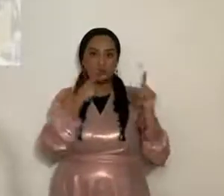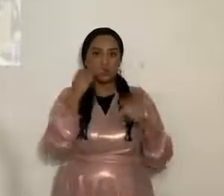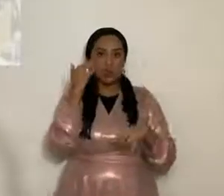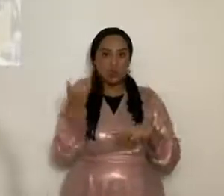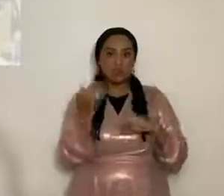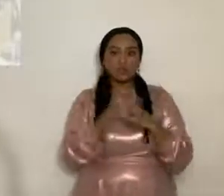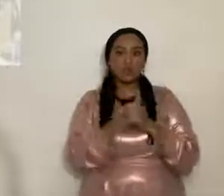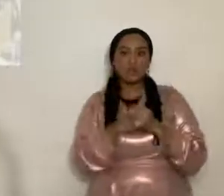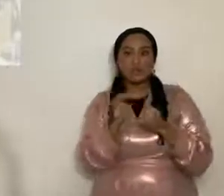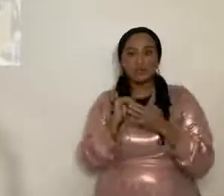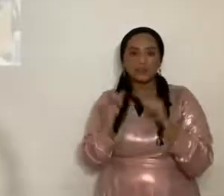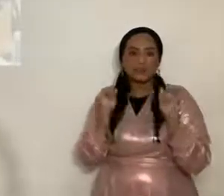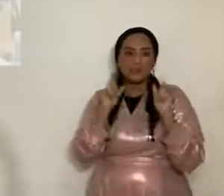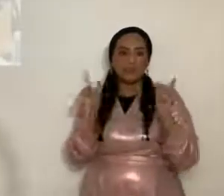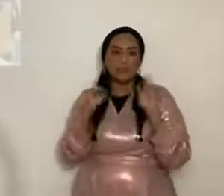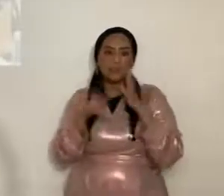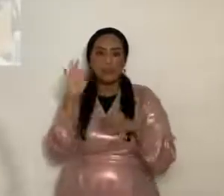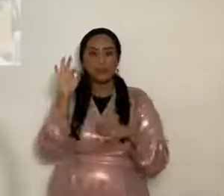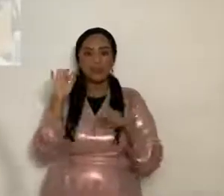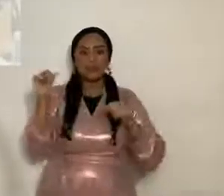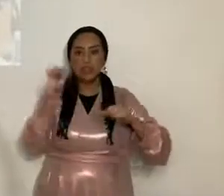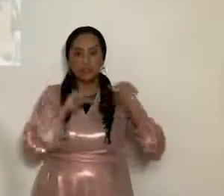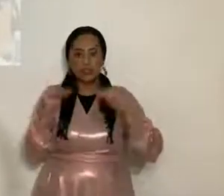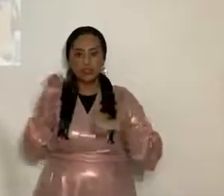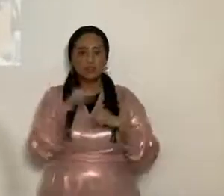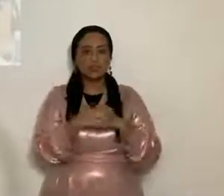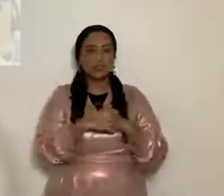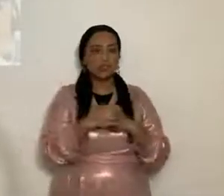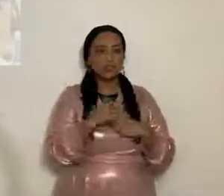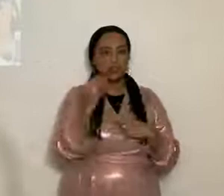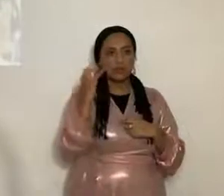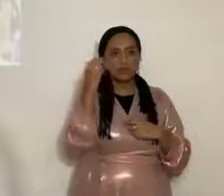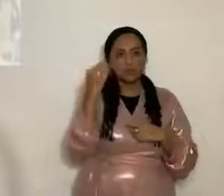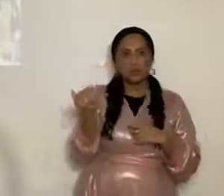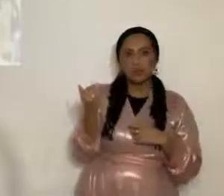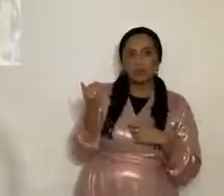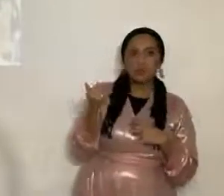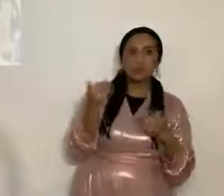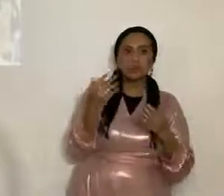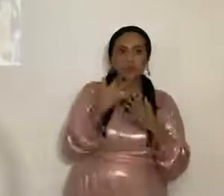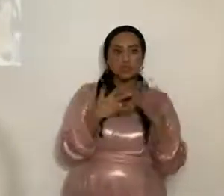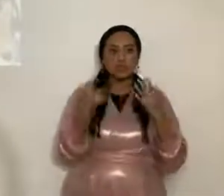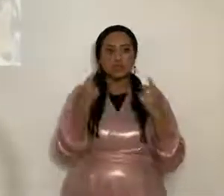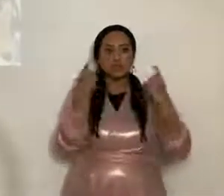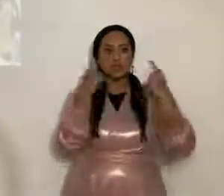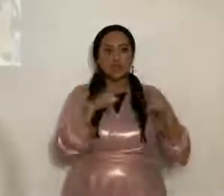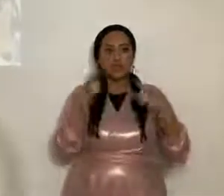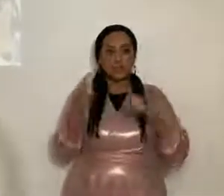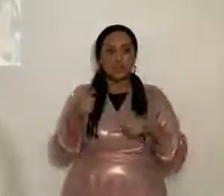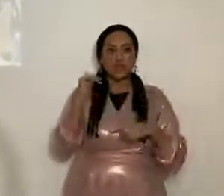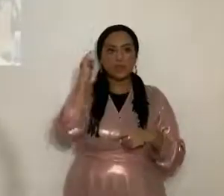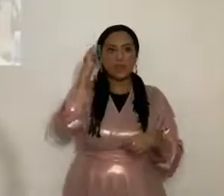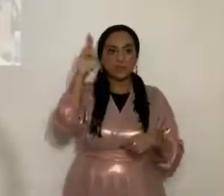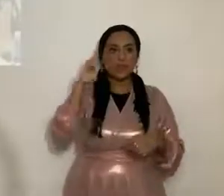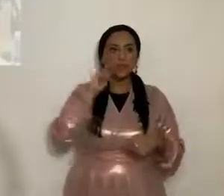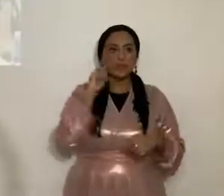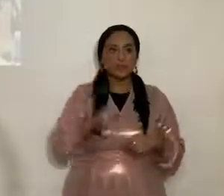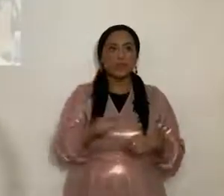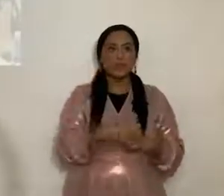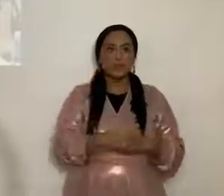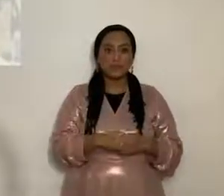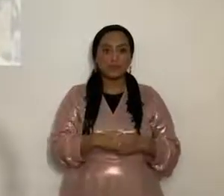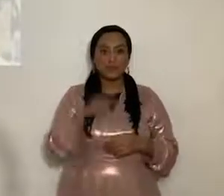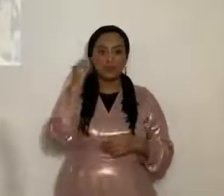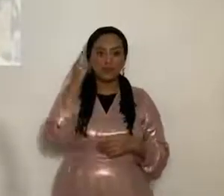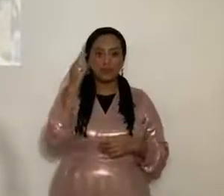¿sí? Eso es lo único que ha descubierto la ciencia, el por qué ha sucedido algo que Yahweh envió, algo que